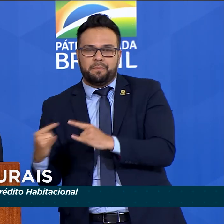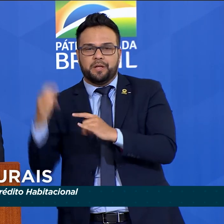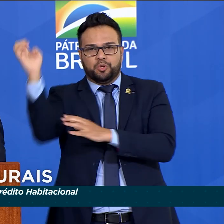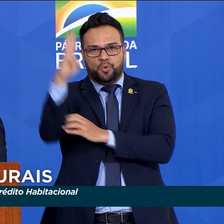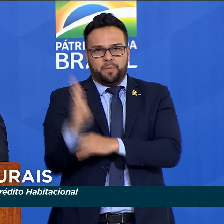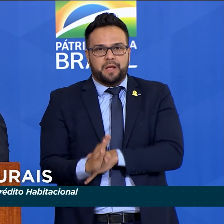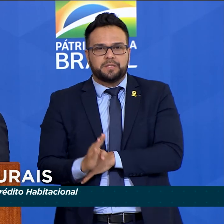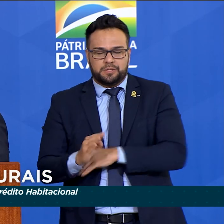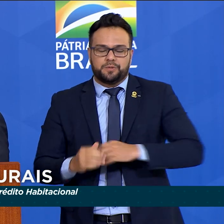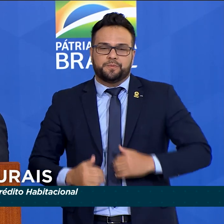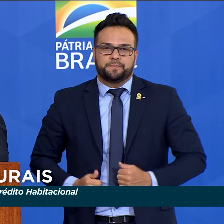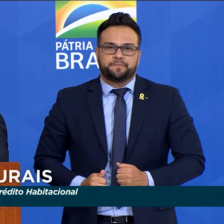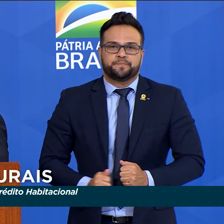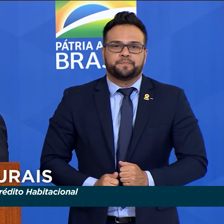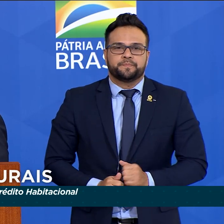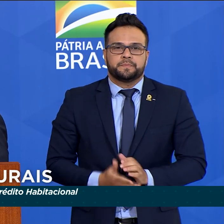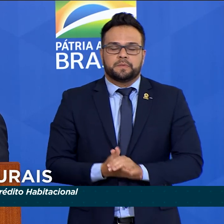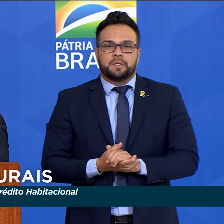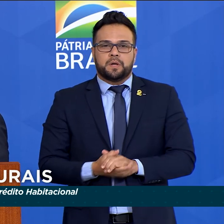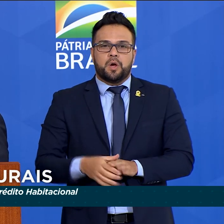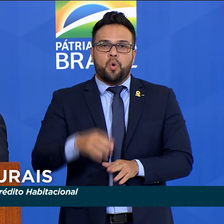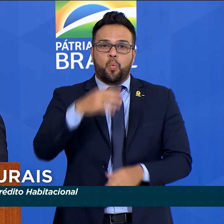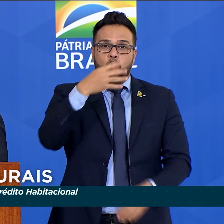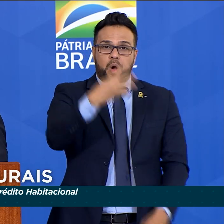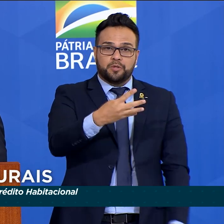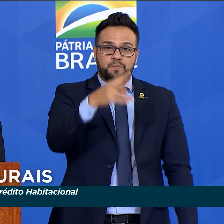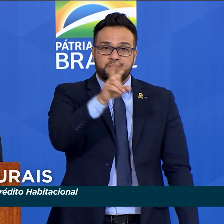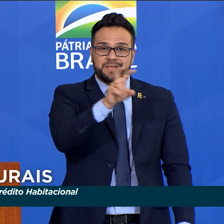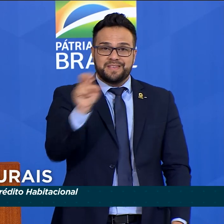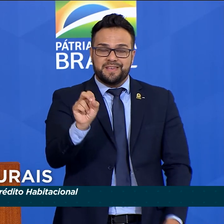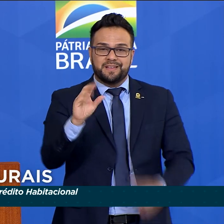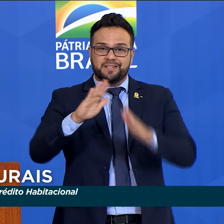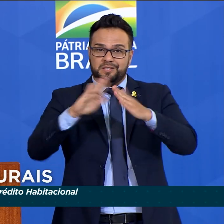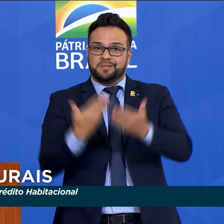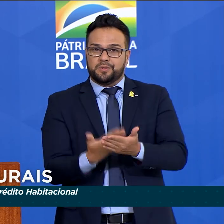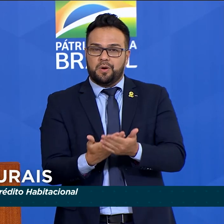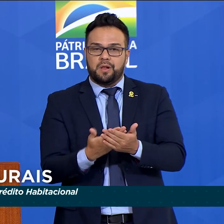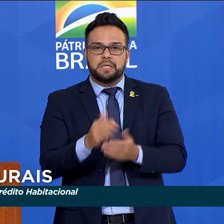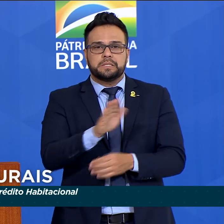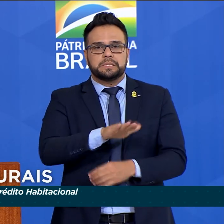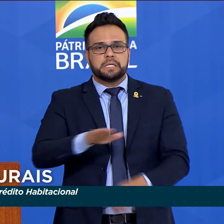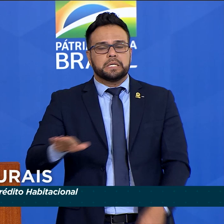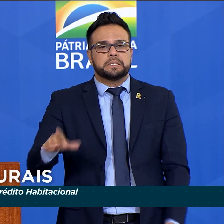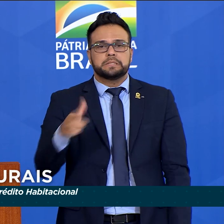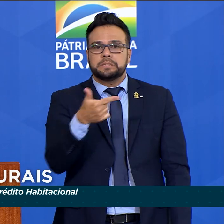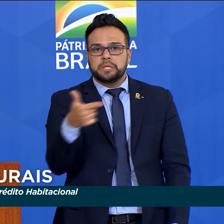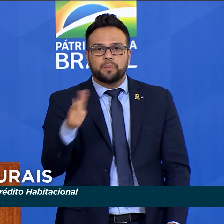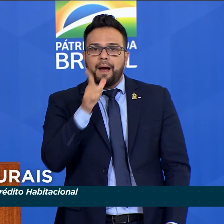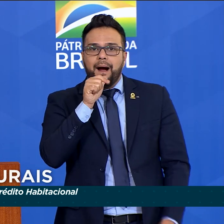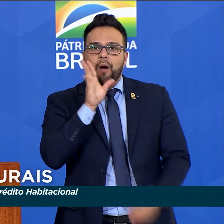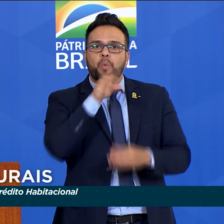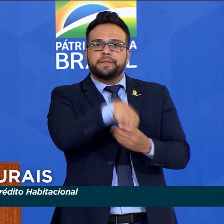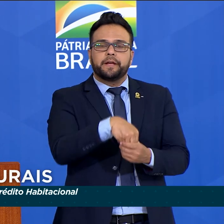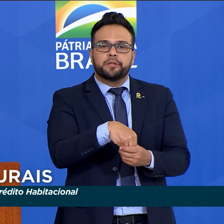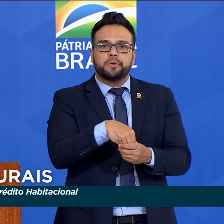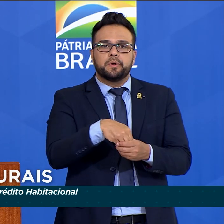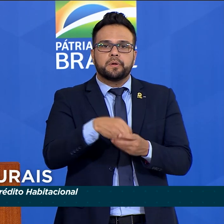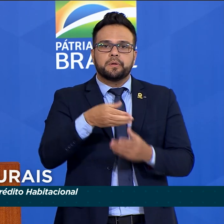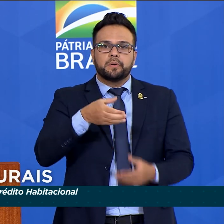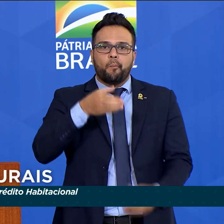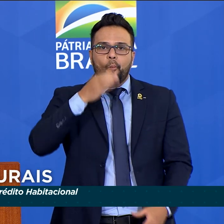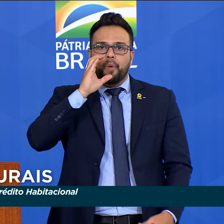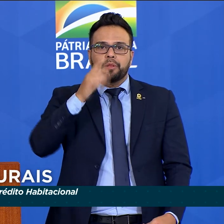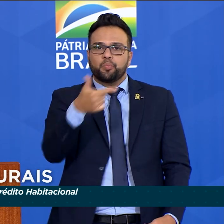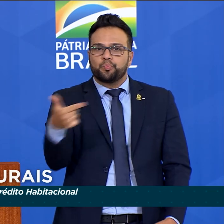últimas décadas, e que nessas 4.500 escolas, as crianças não têm água para beber.